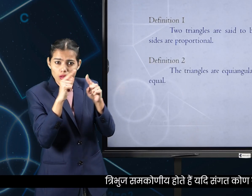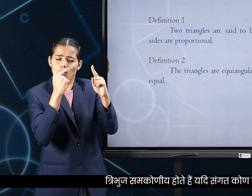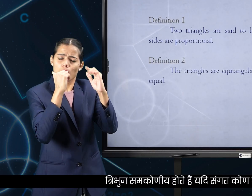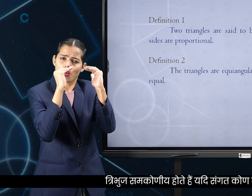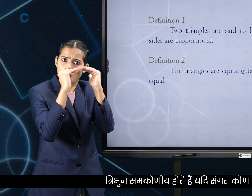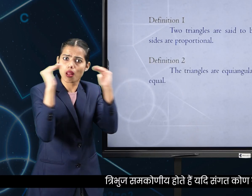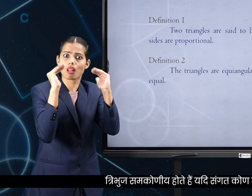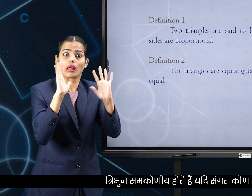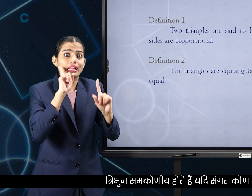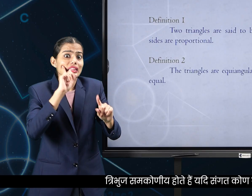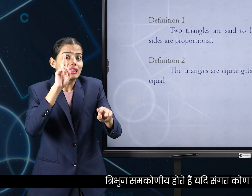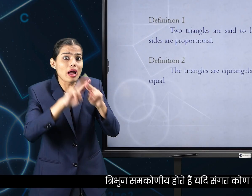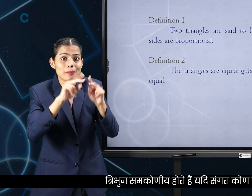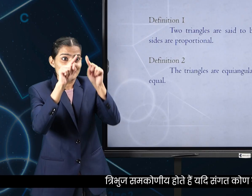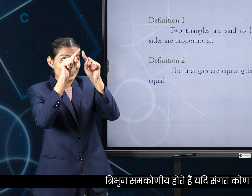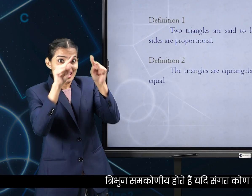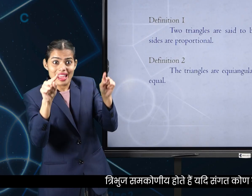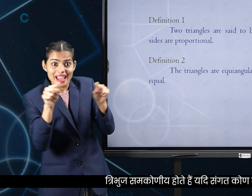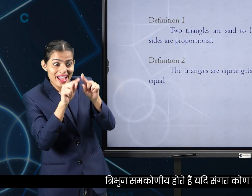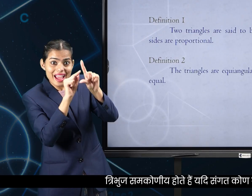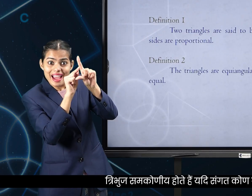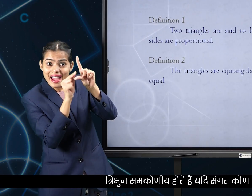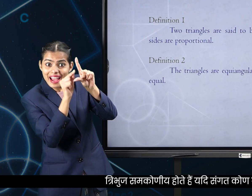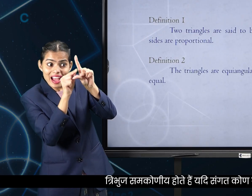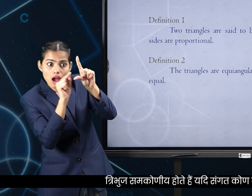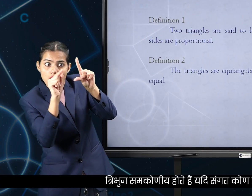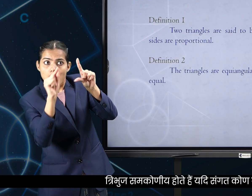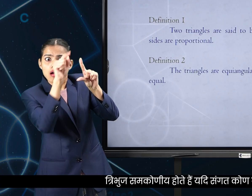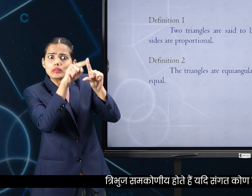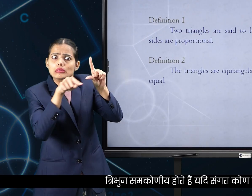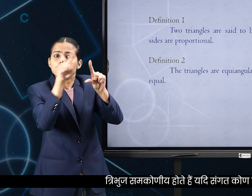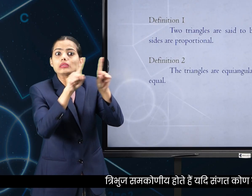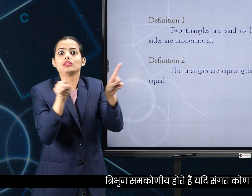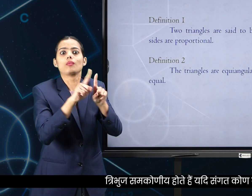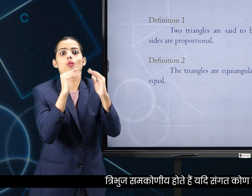परिभाषा 2। त्रिभुज समकोणीय होती है यदि संगत कोण बराबर होते हैं।